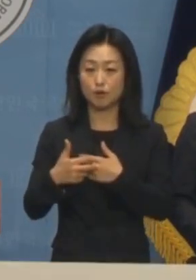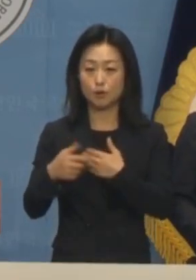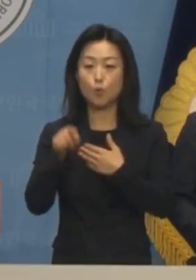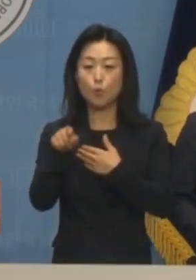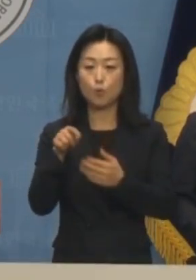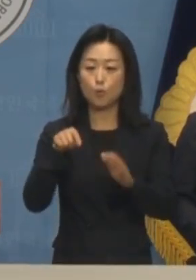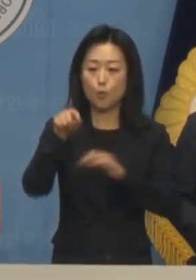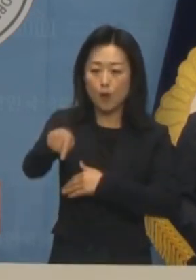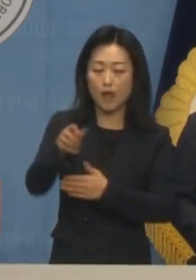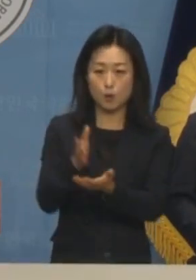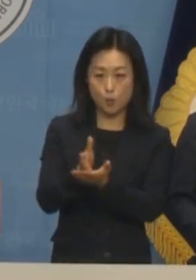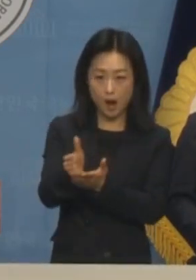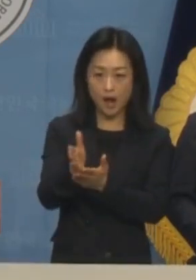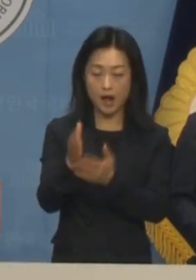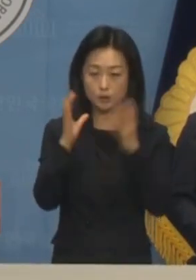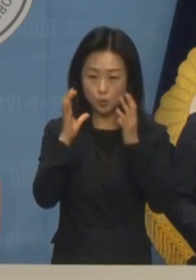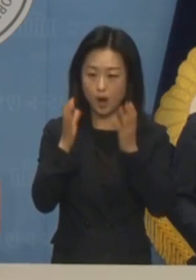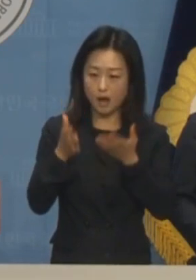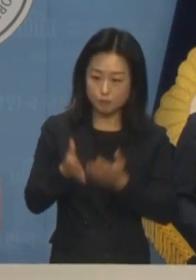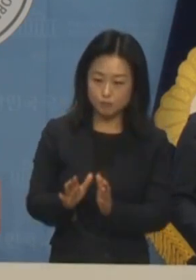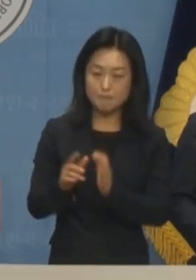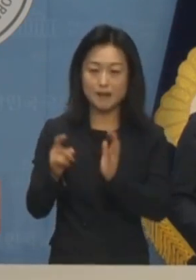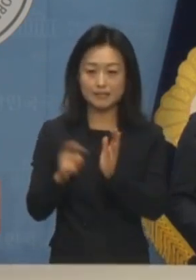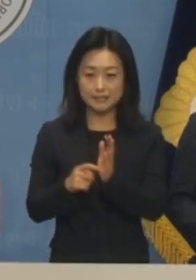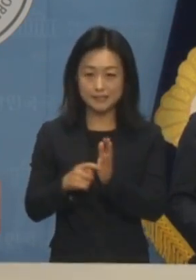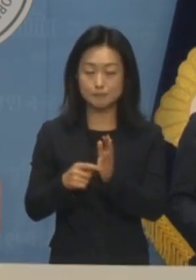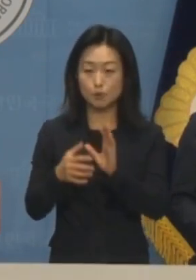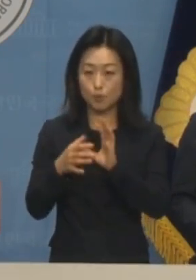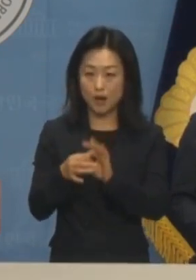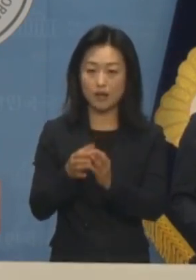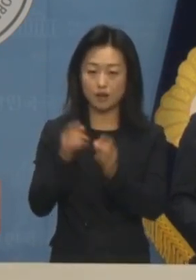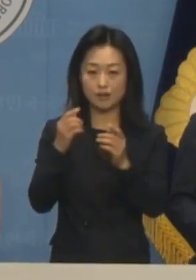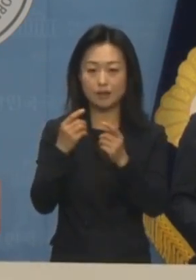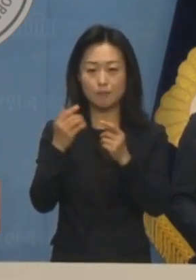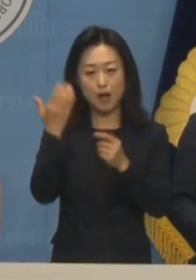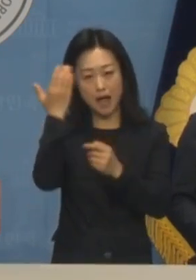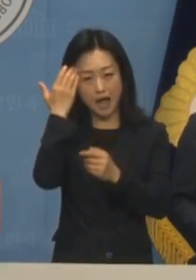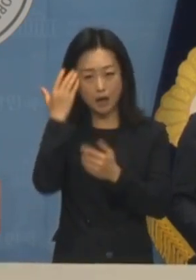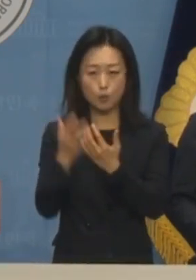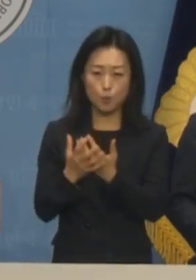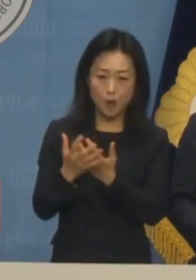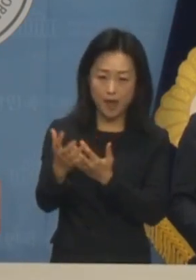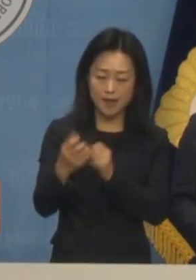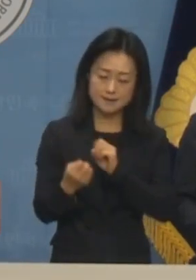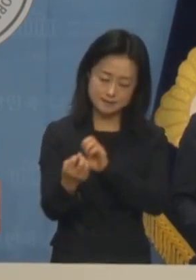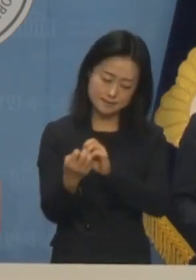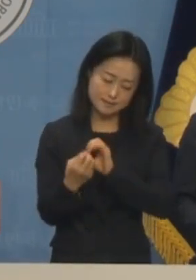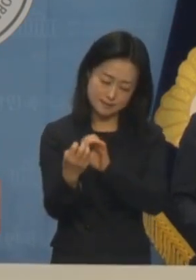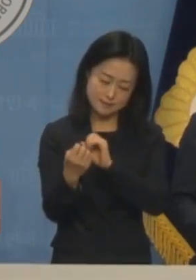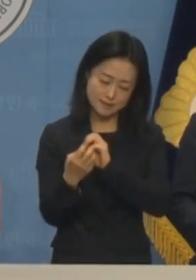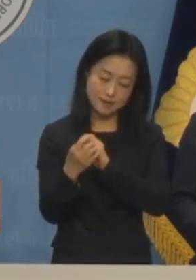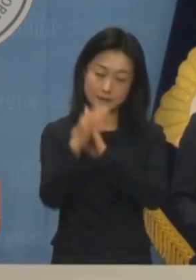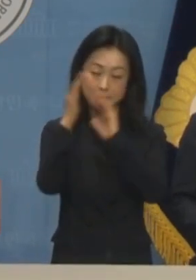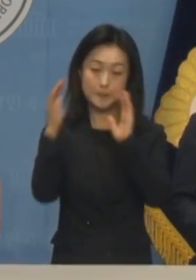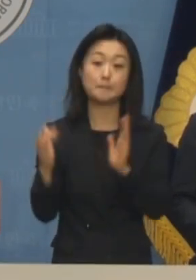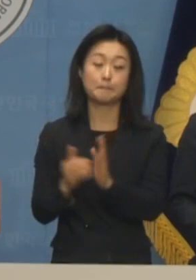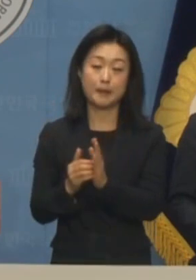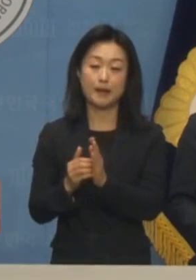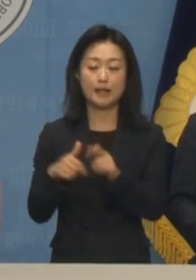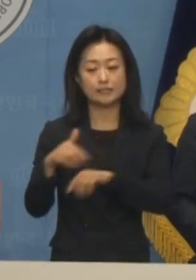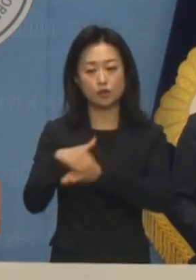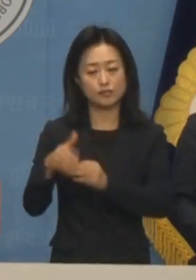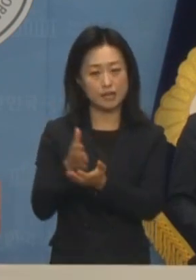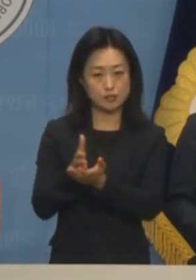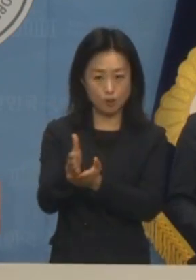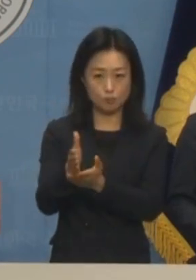학회, 소아, 분만, 응급의료 관련 학회들과 간담회를 가졌습니다. 정책